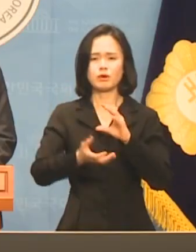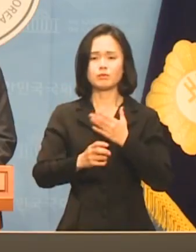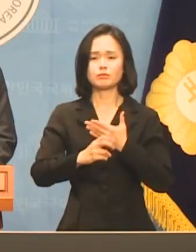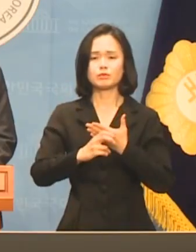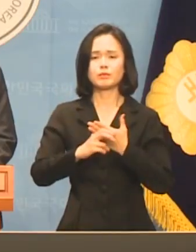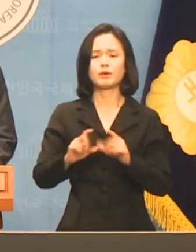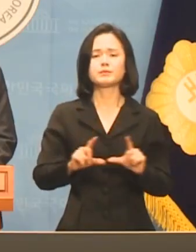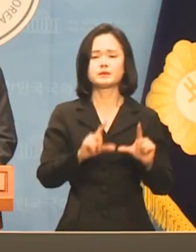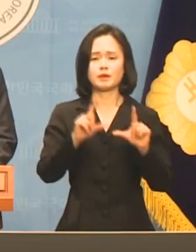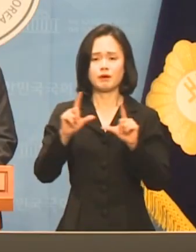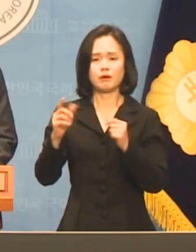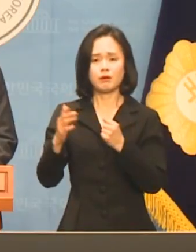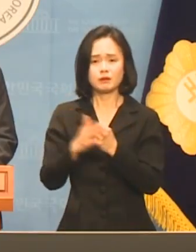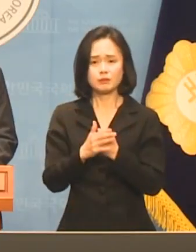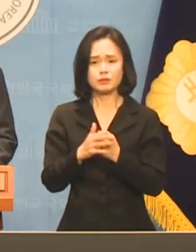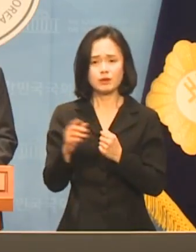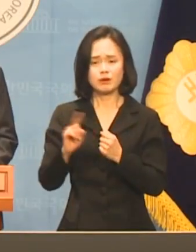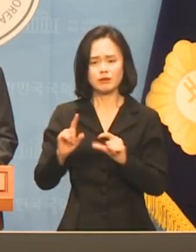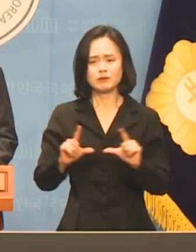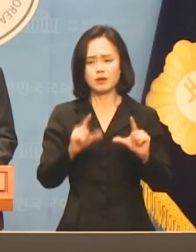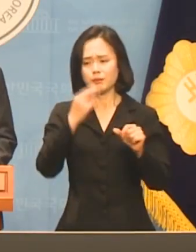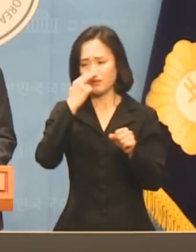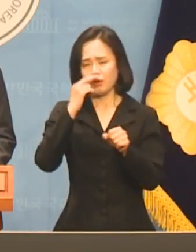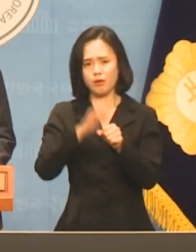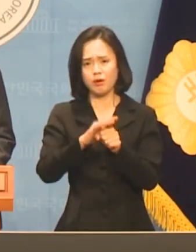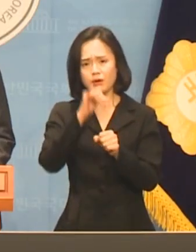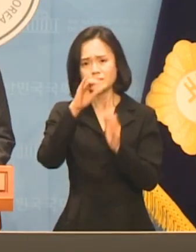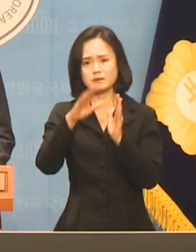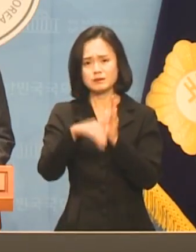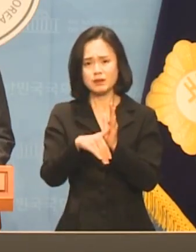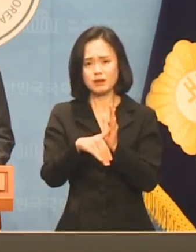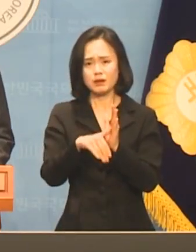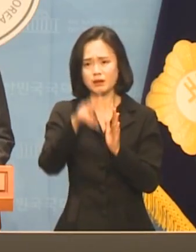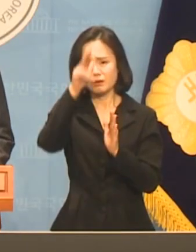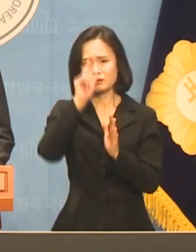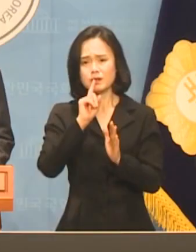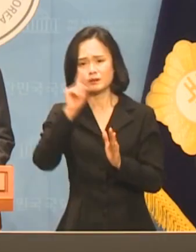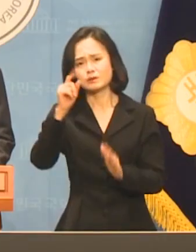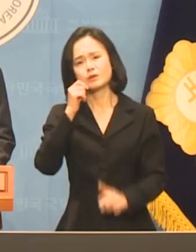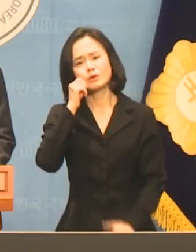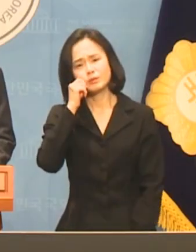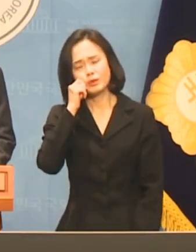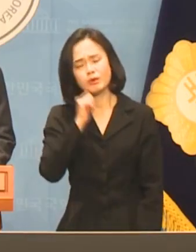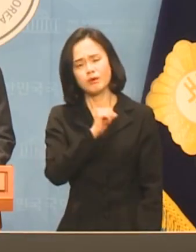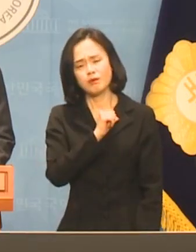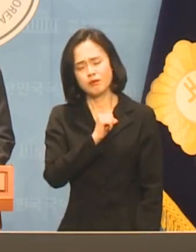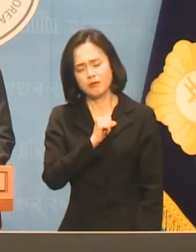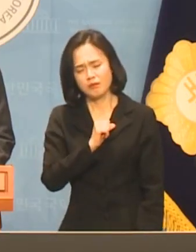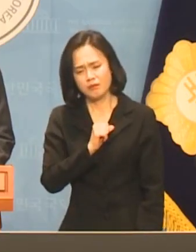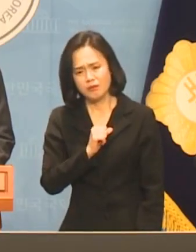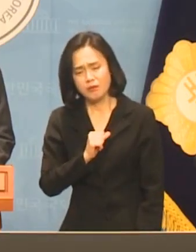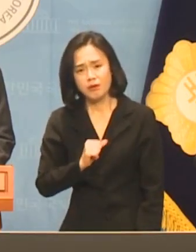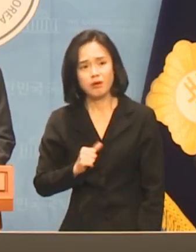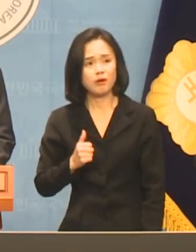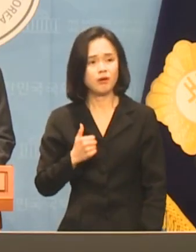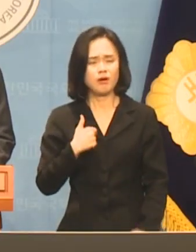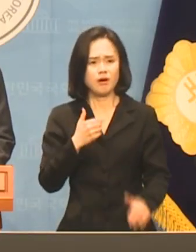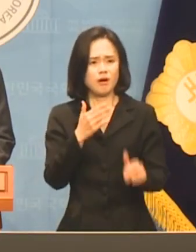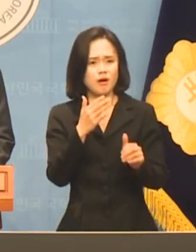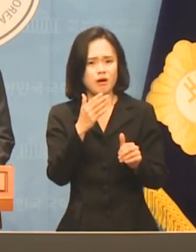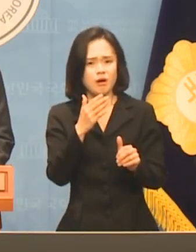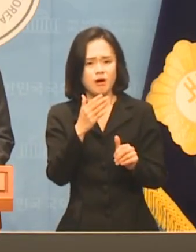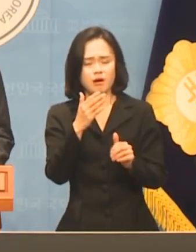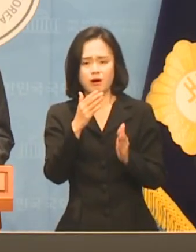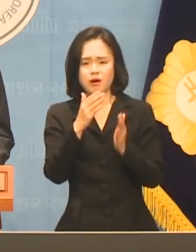남들 다 수능을 준비할 때 강제 출국을 걱정해야만 했습니다. 그랬던 그가